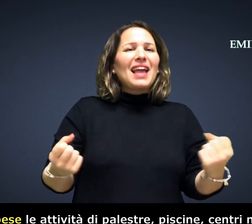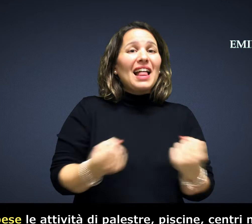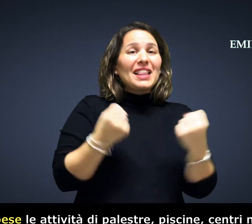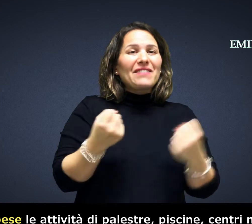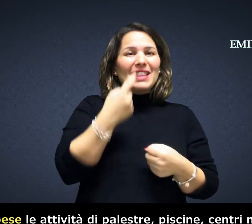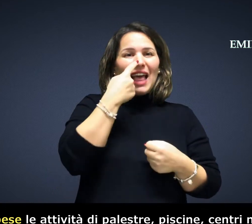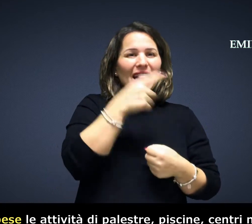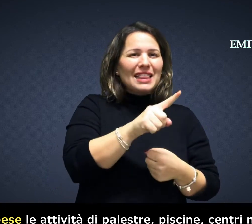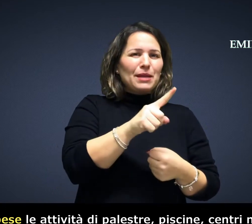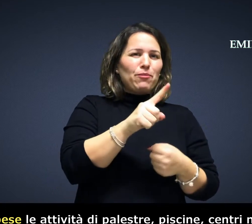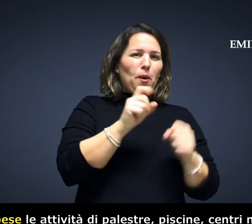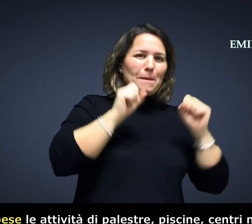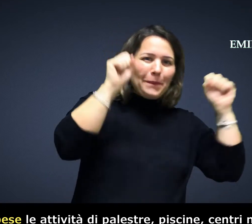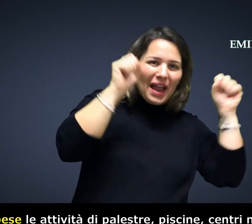Stop a palestre e piscine.